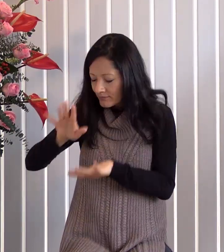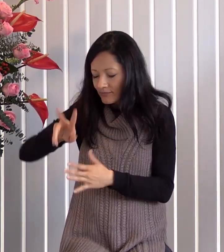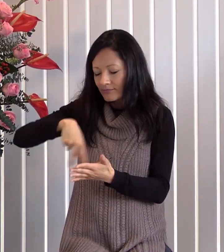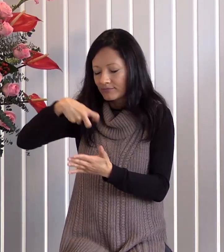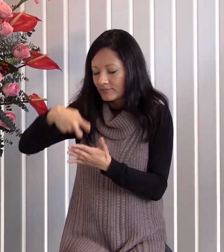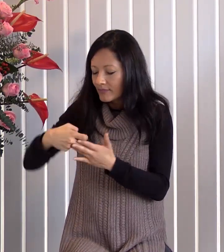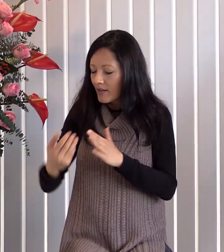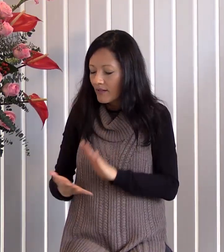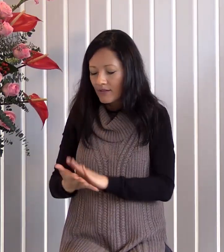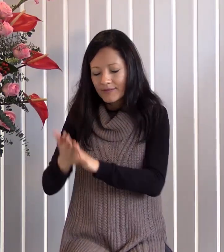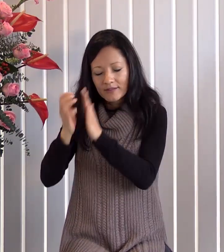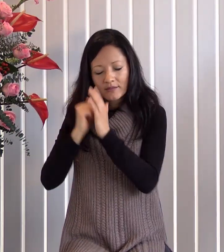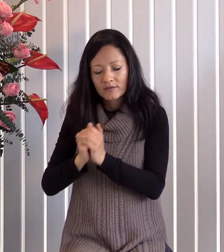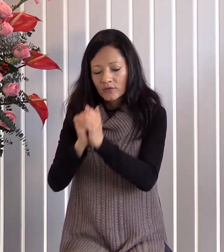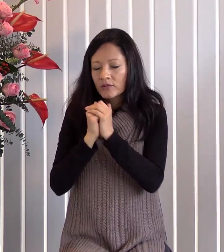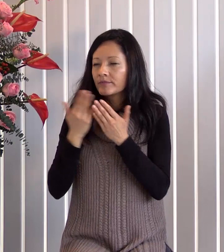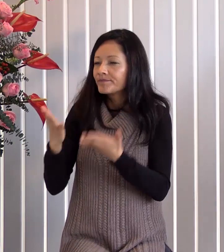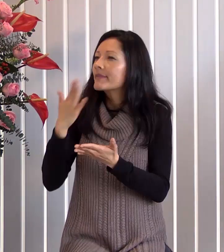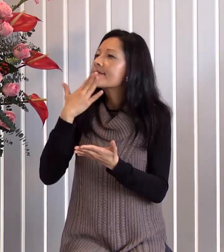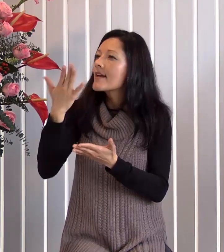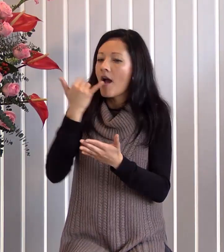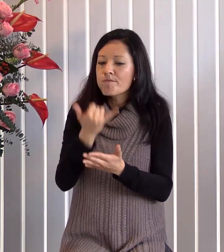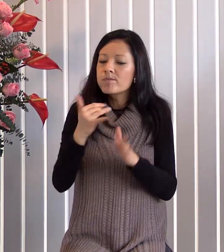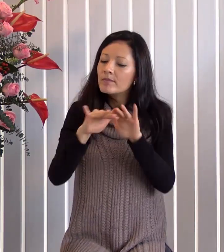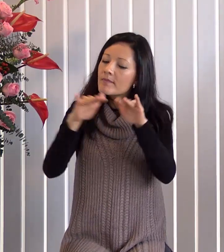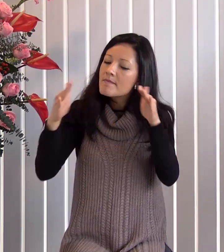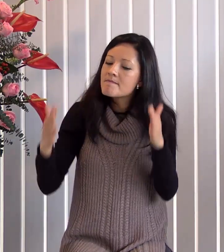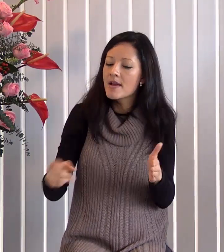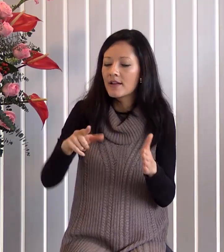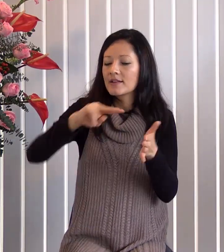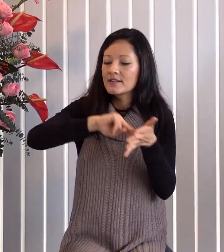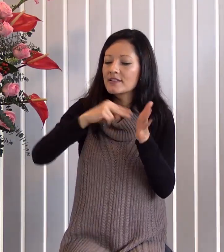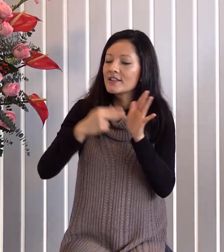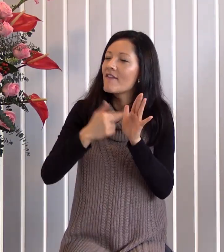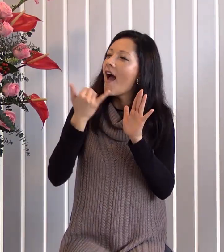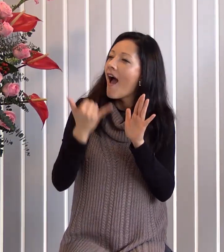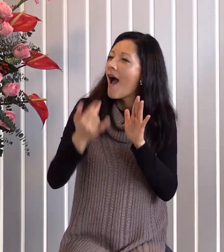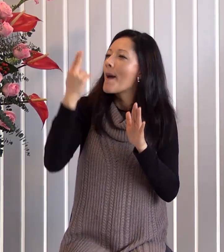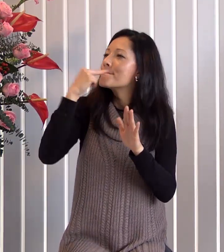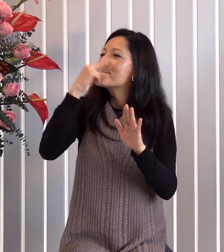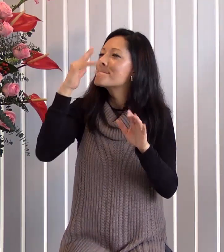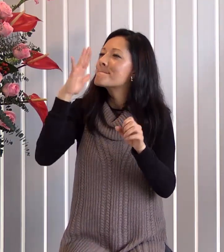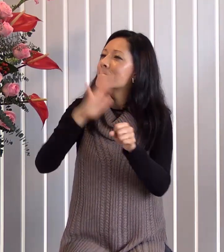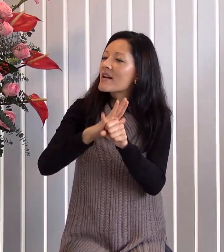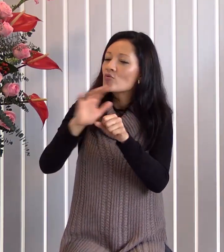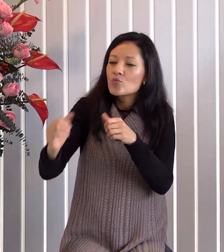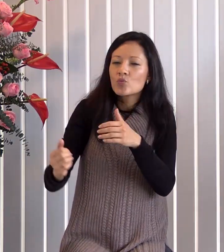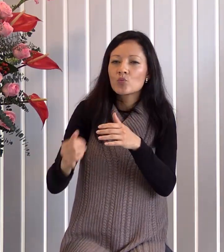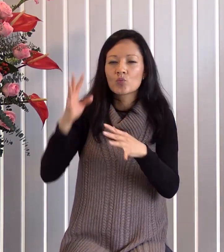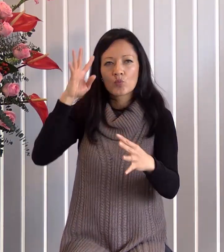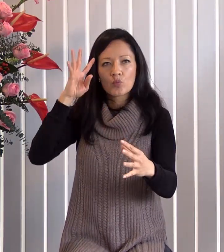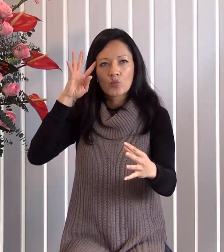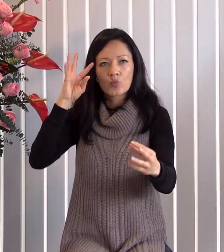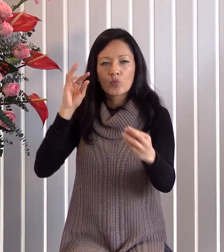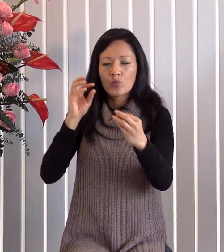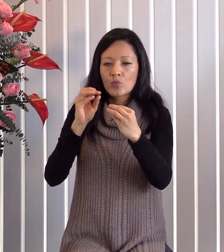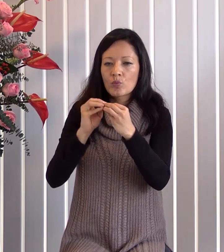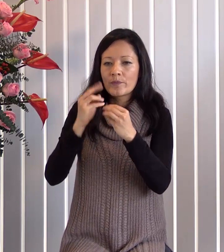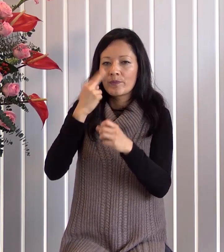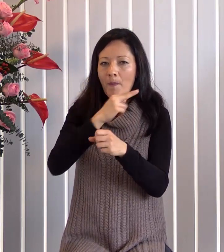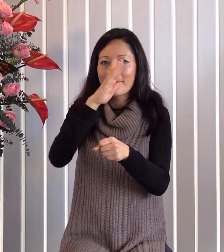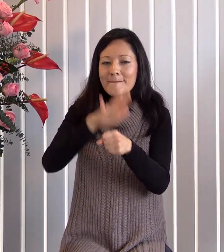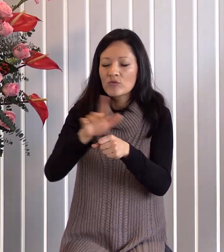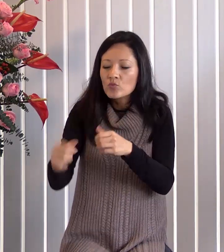exaltándote. Gracias porque esa mesa, Señor, significa eso, el pacto nuevo en tu sangre, que nosotros